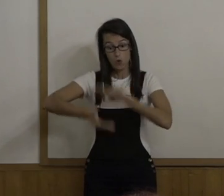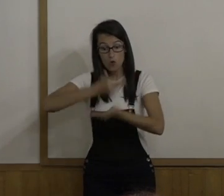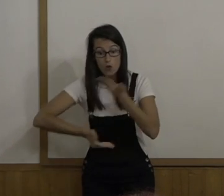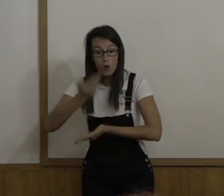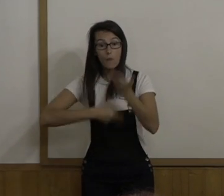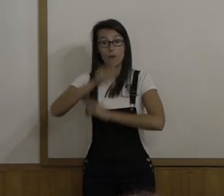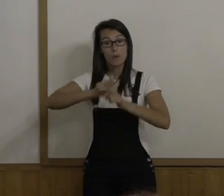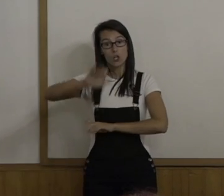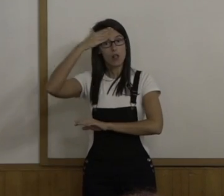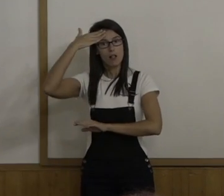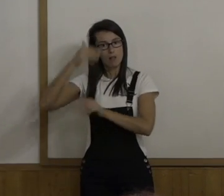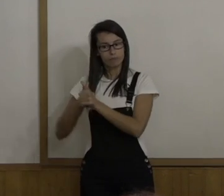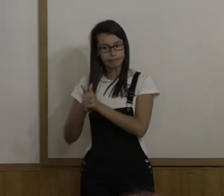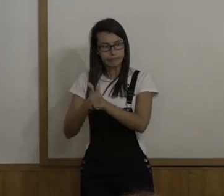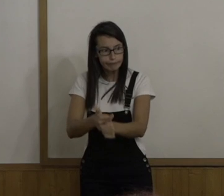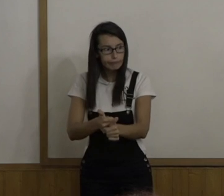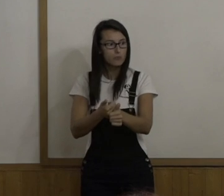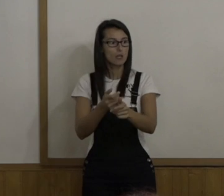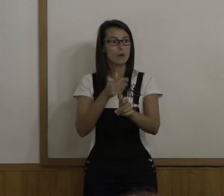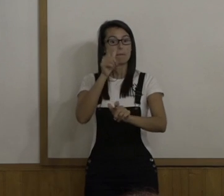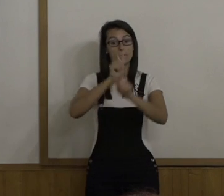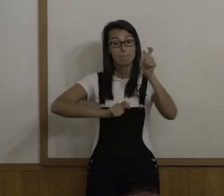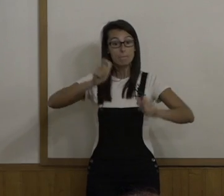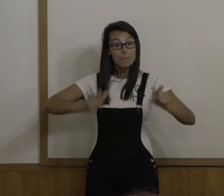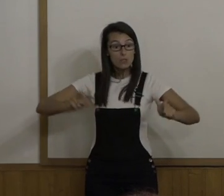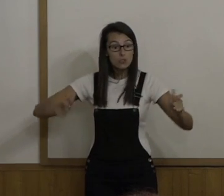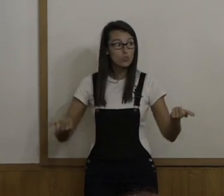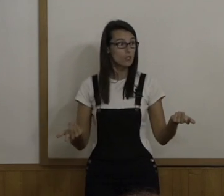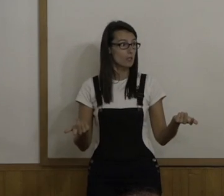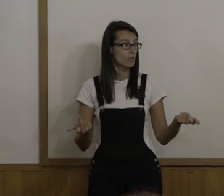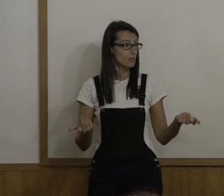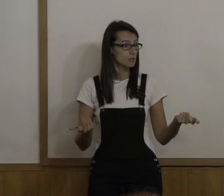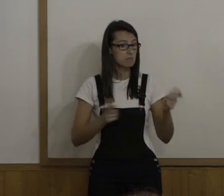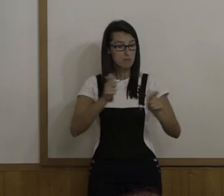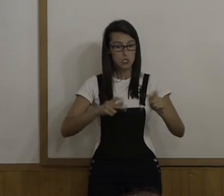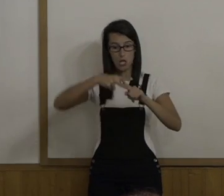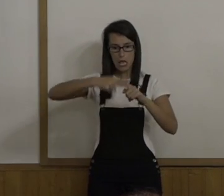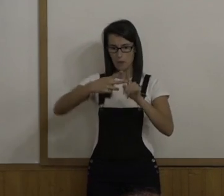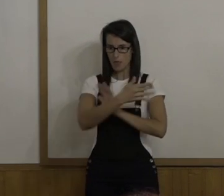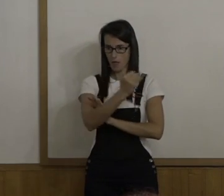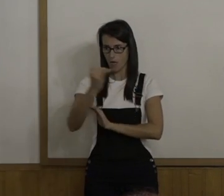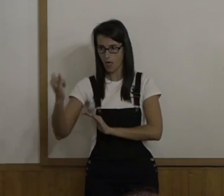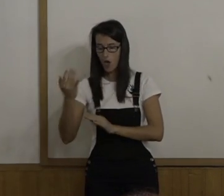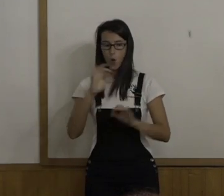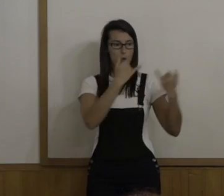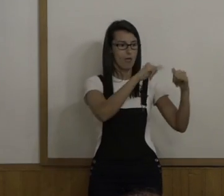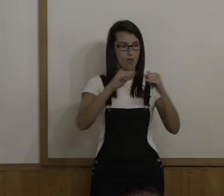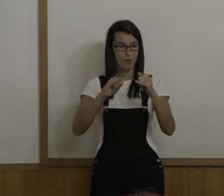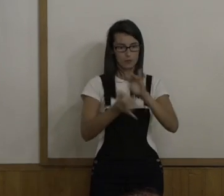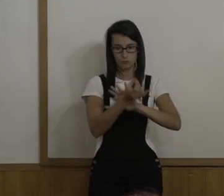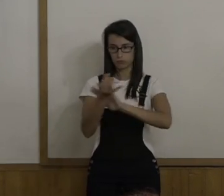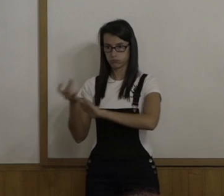mentores, de personas que ofertan pues, herramientas, hacemos eventos.